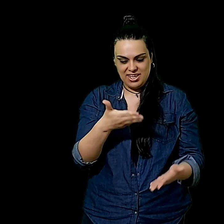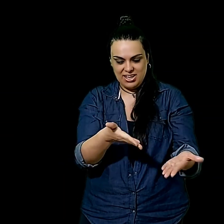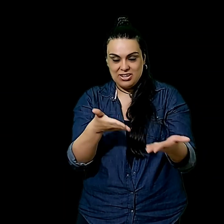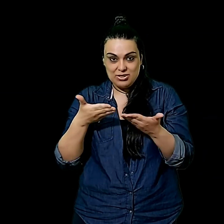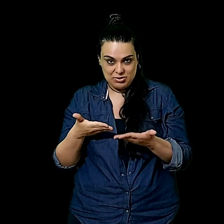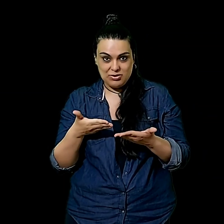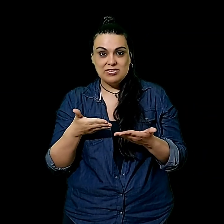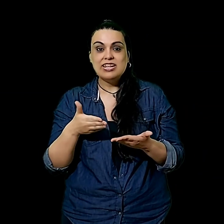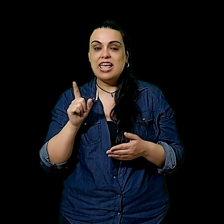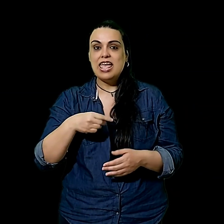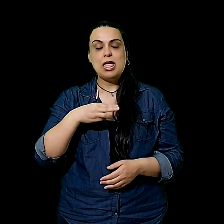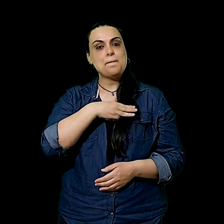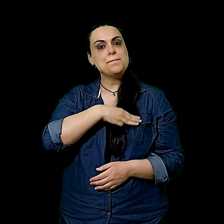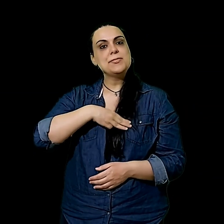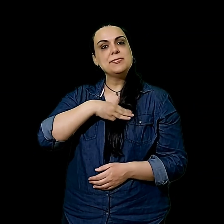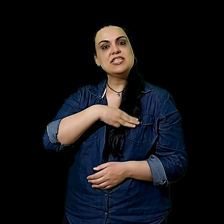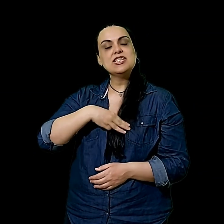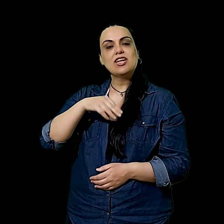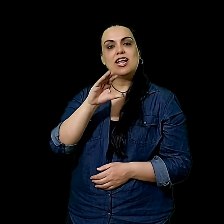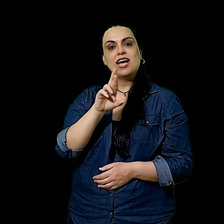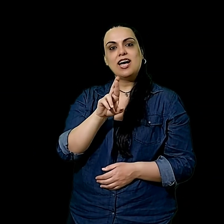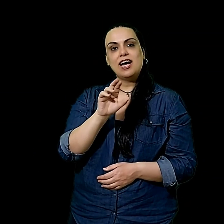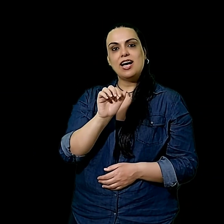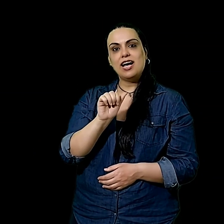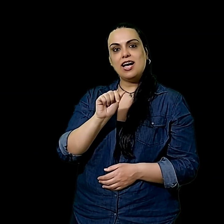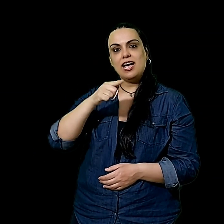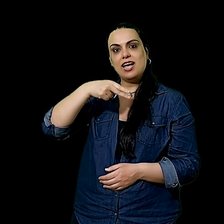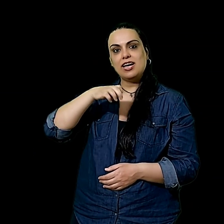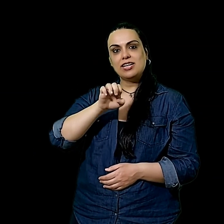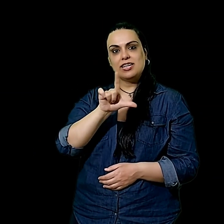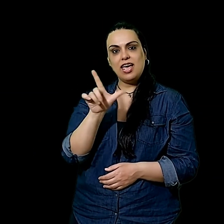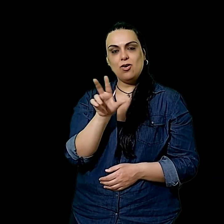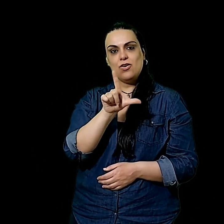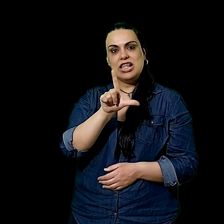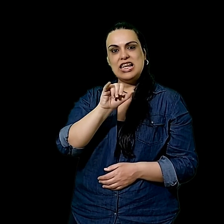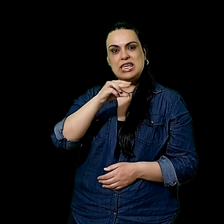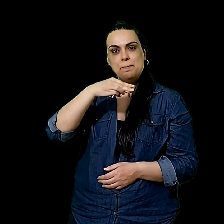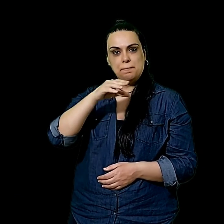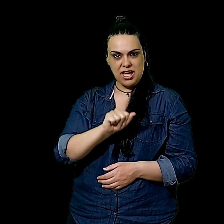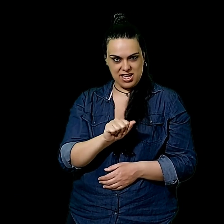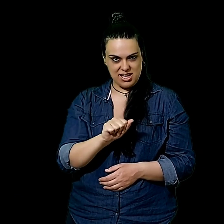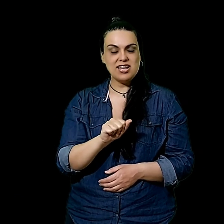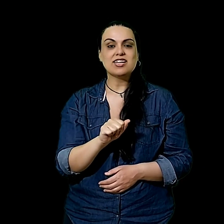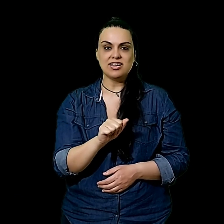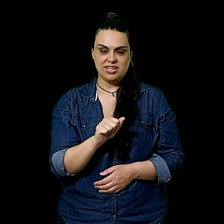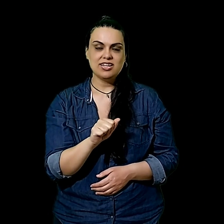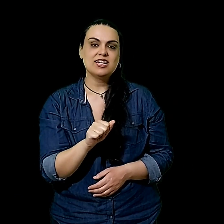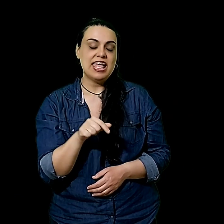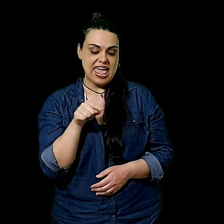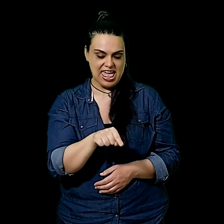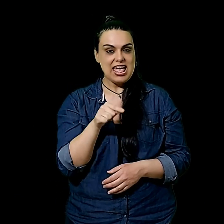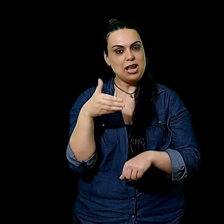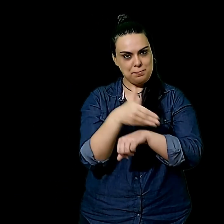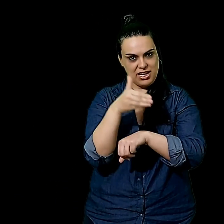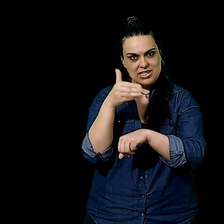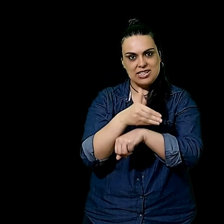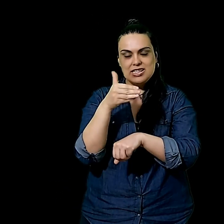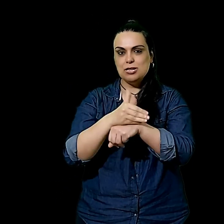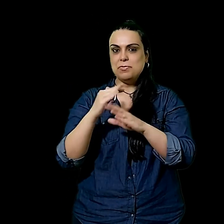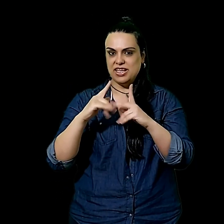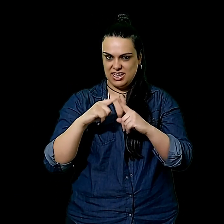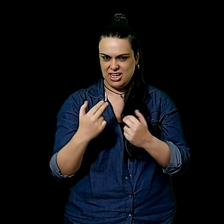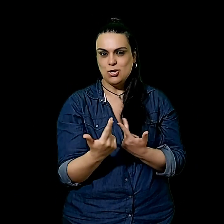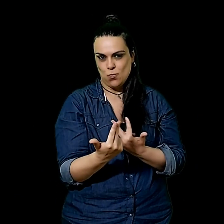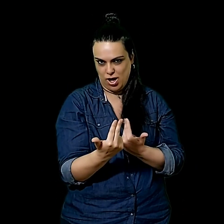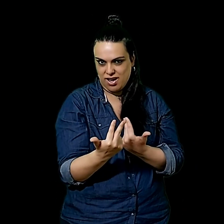aqui agora é a missionária Raquel Lima, ok? Raquel Lima. E ela congrega na nossa